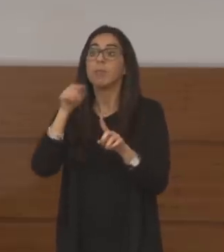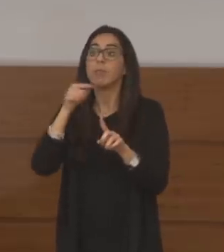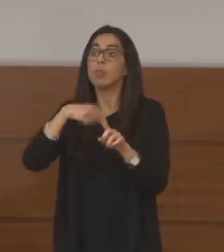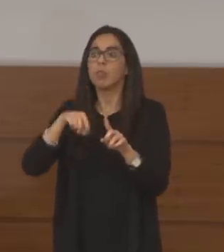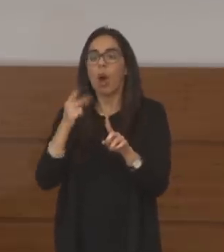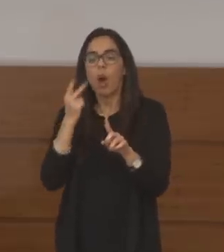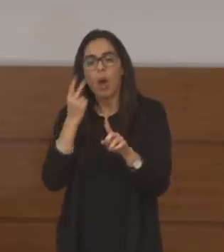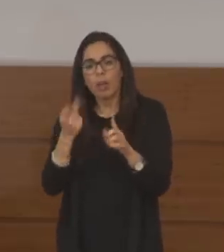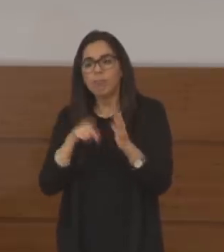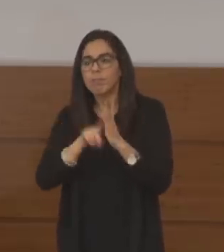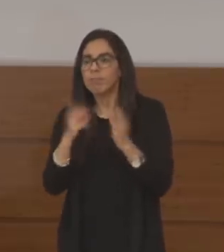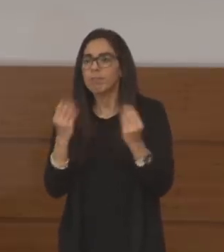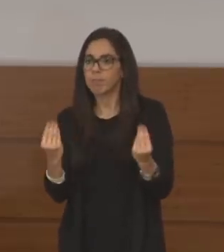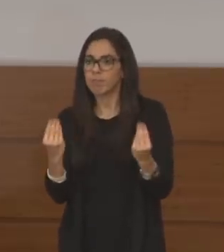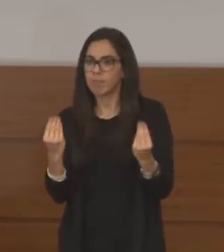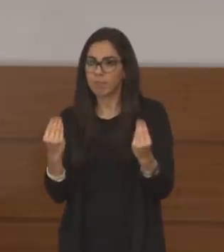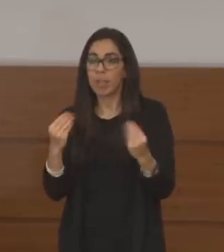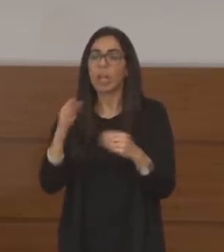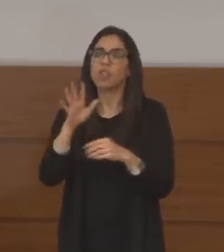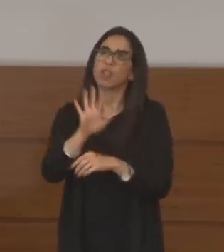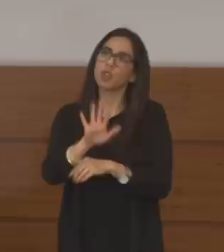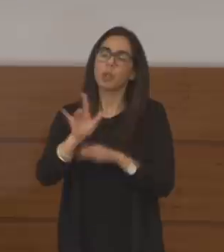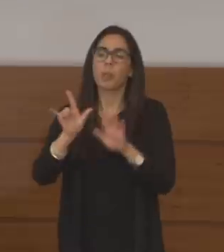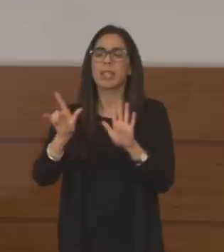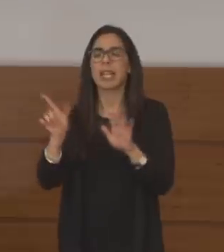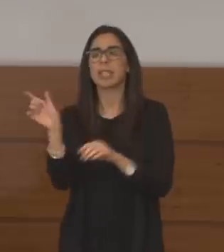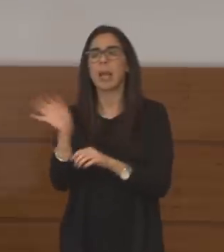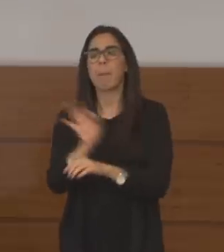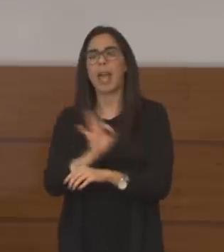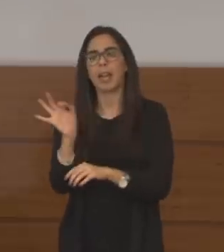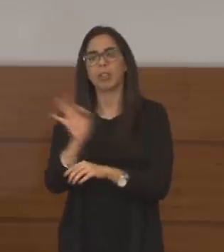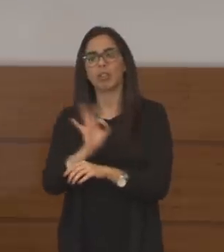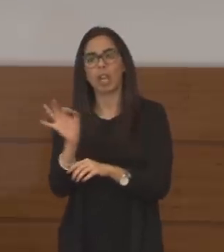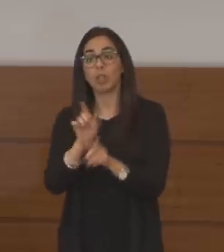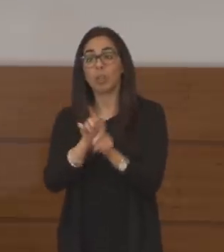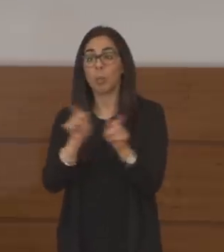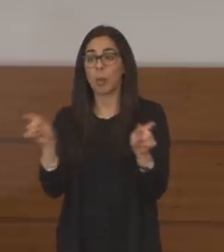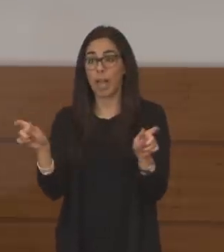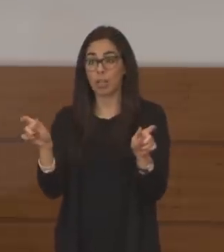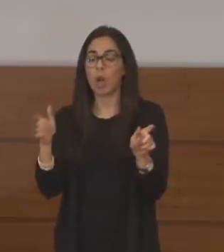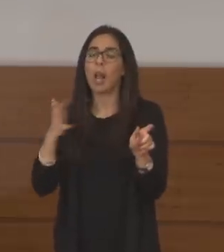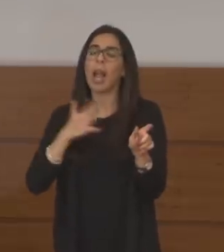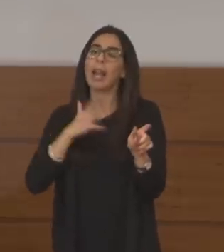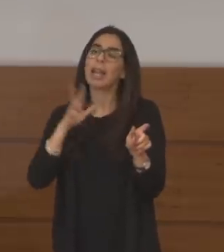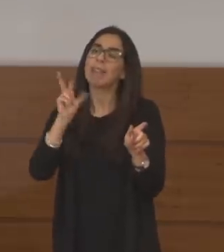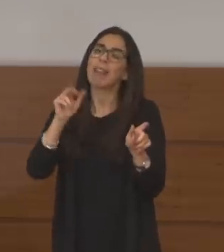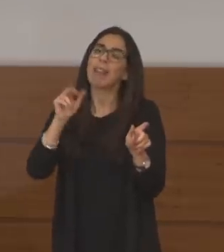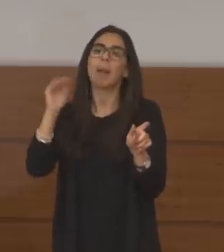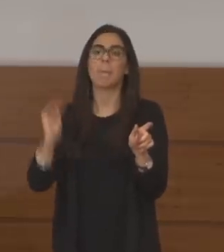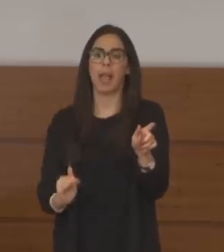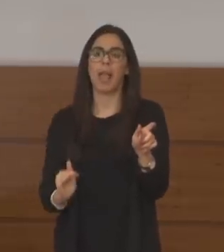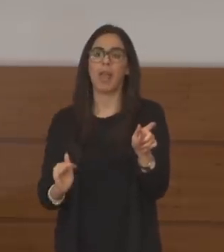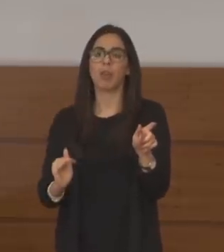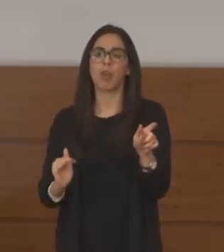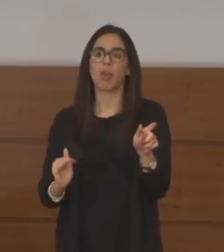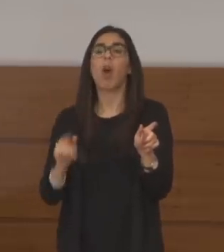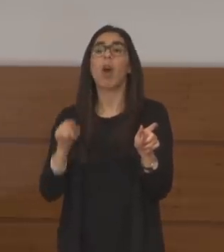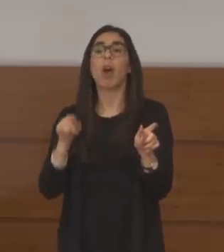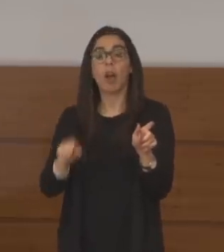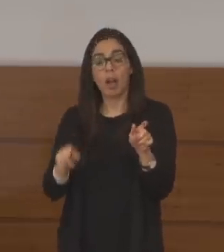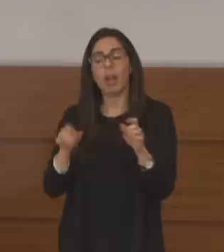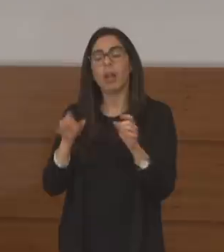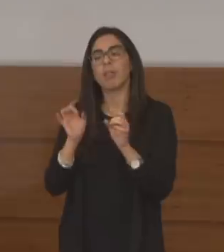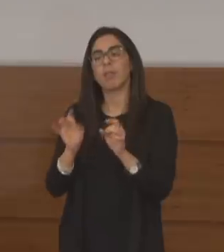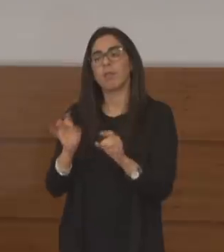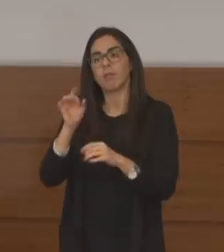sono circa un 5 per cento e un 7 per cento di persone ha meno di 30 anni con questo tipo di infezione